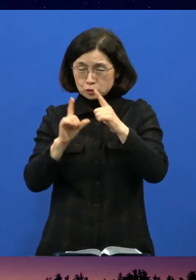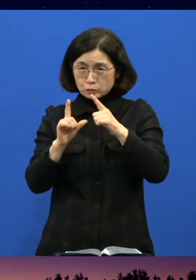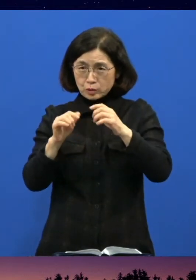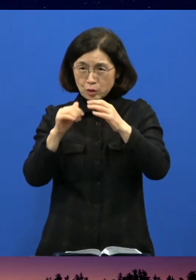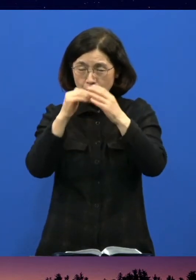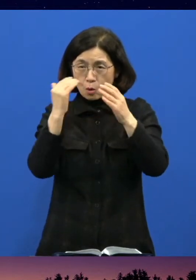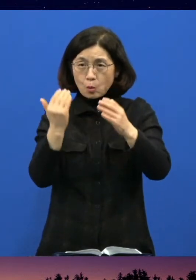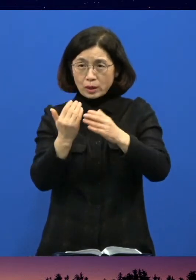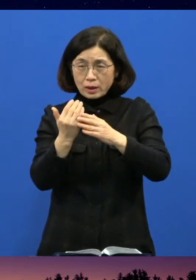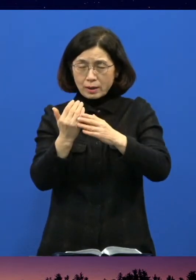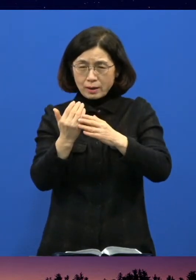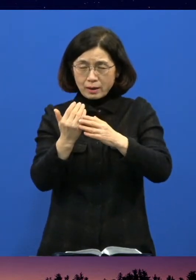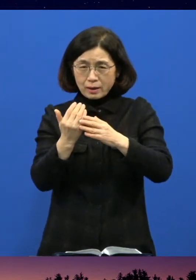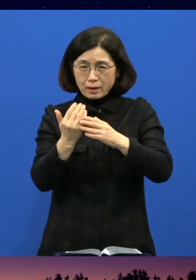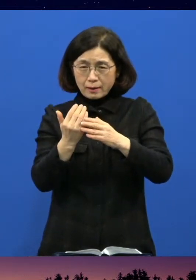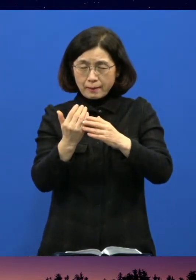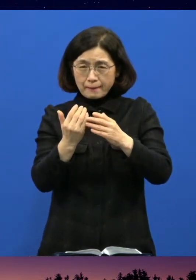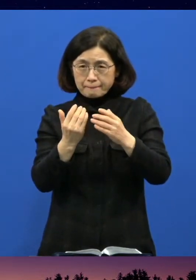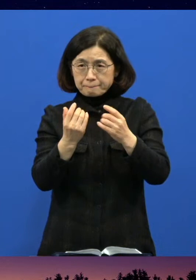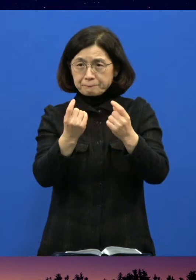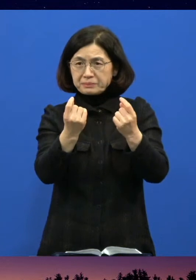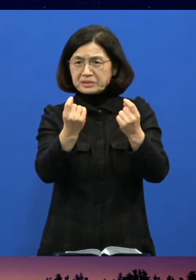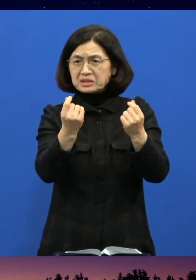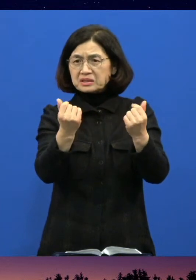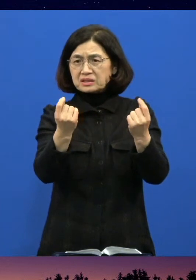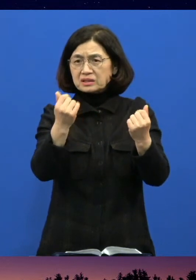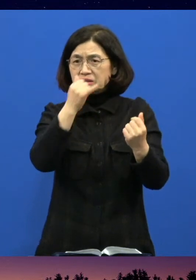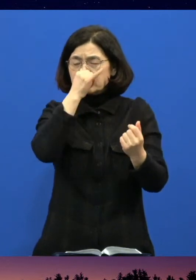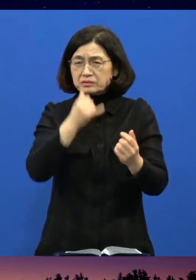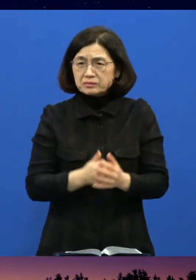번 기도하고 안 된다고 끝내버리는 문,